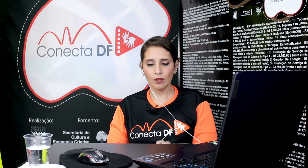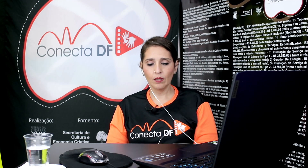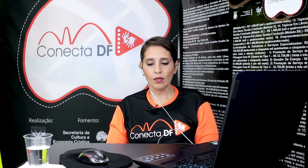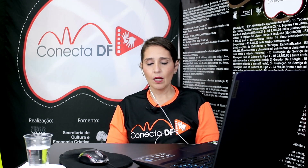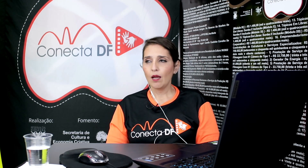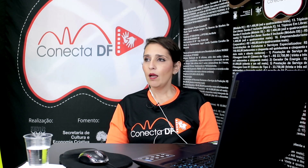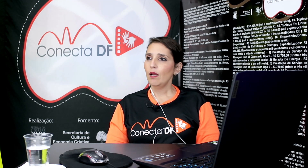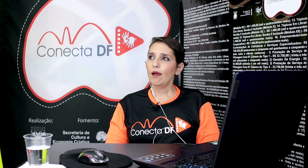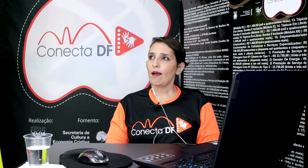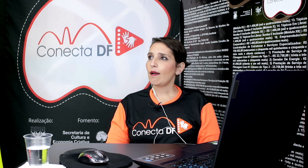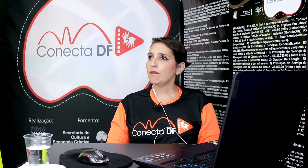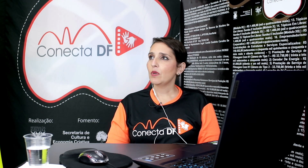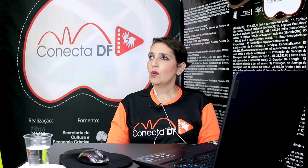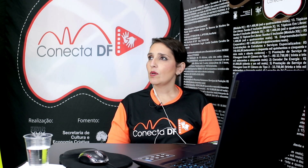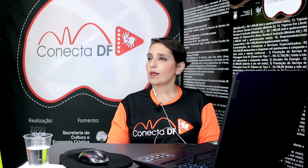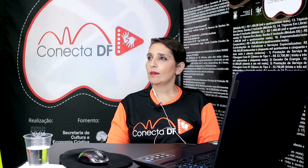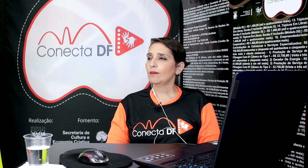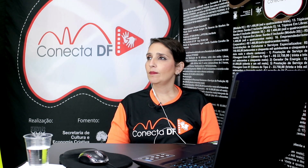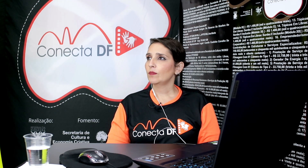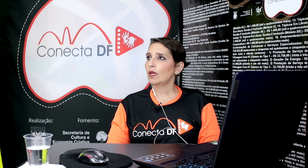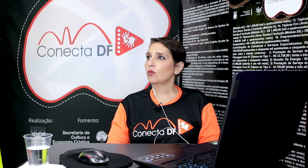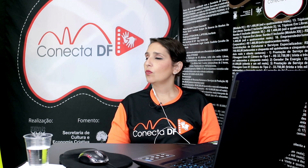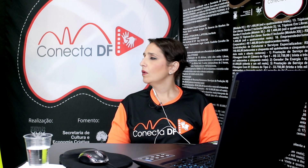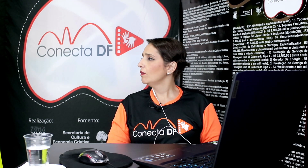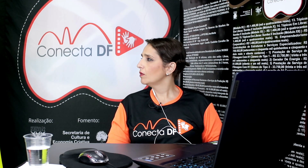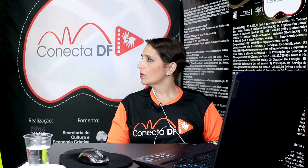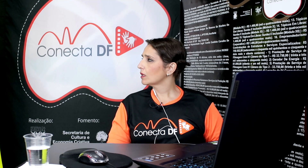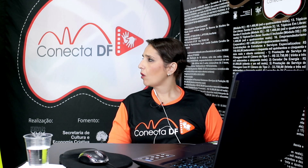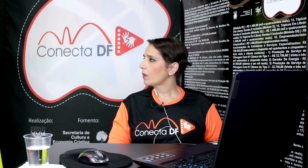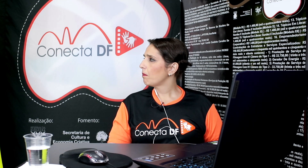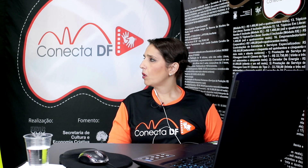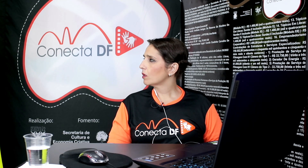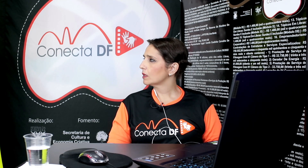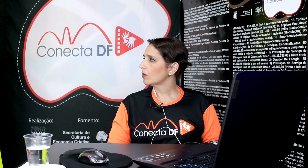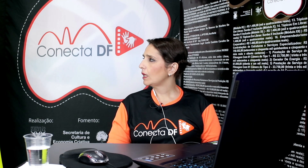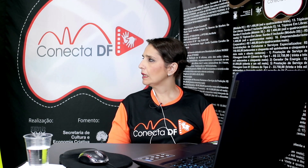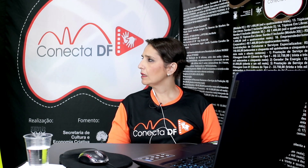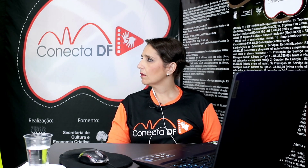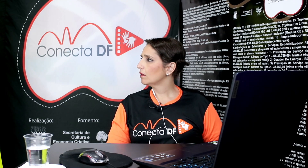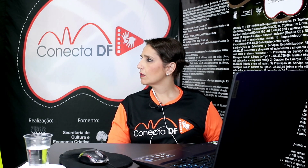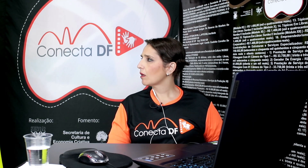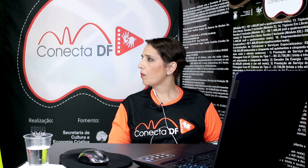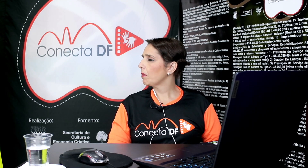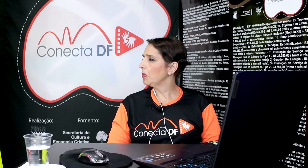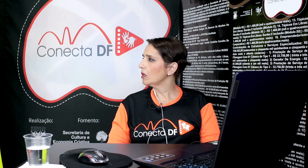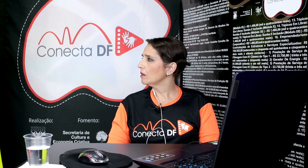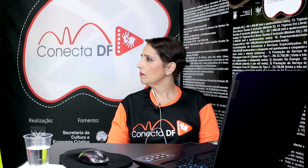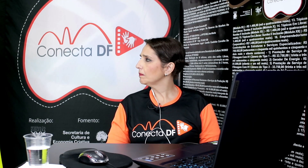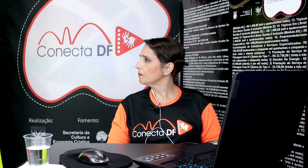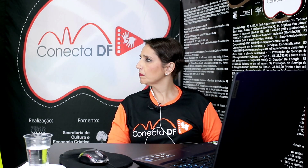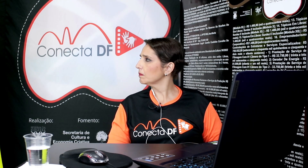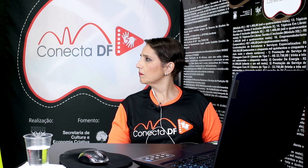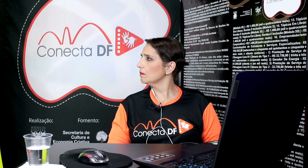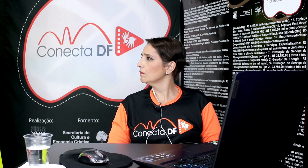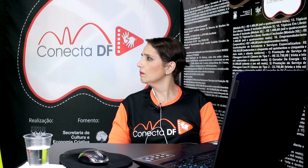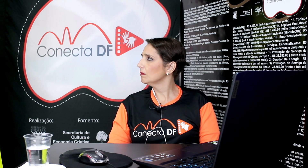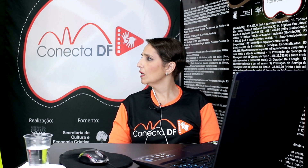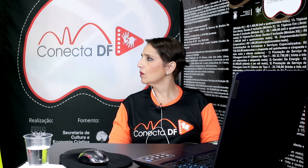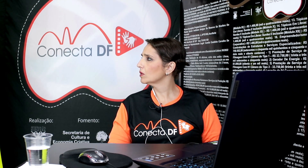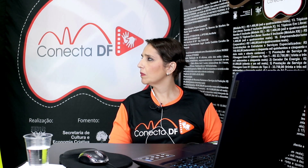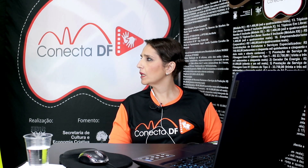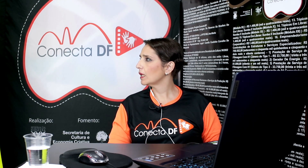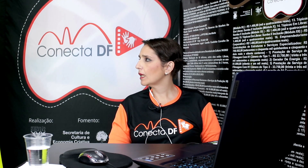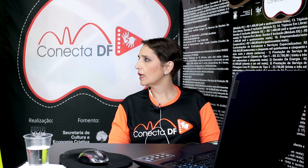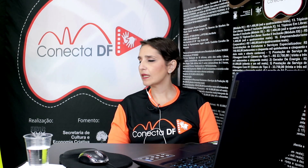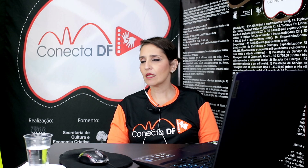né? A amora, eu nunca vi o sinal para amora. Você conhece, Dani, sinal para amora?